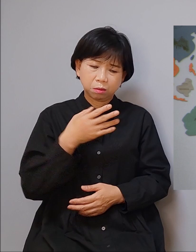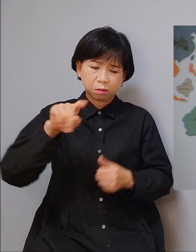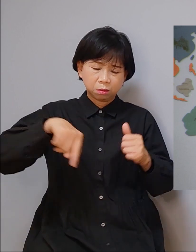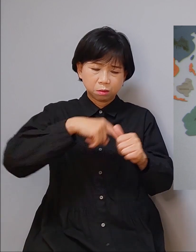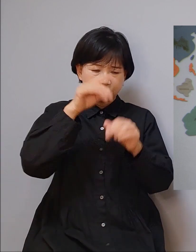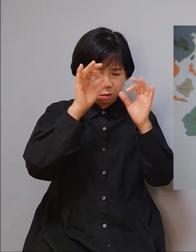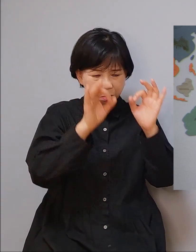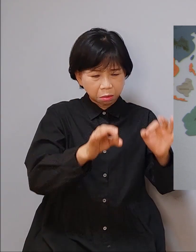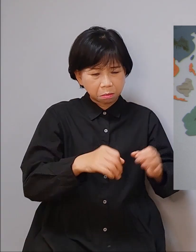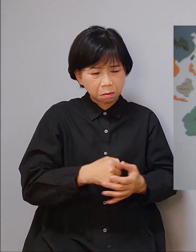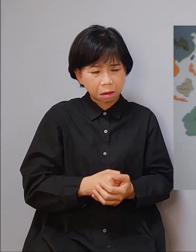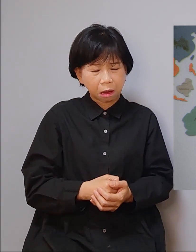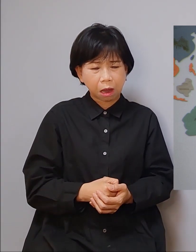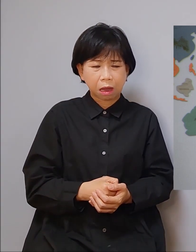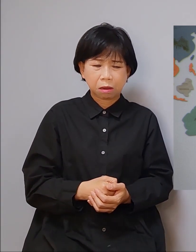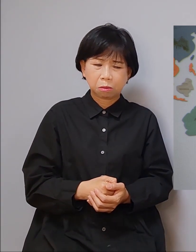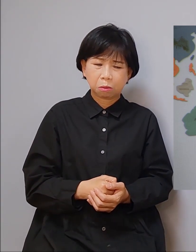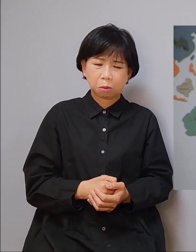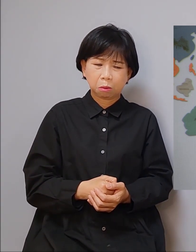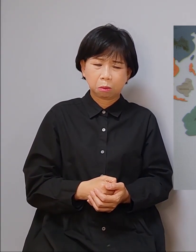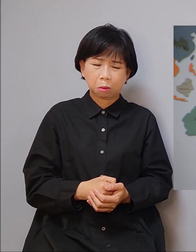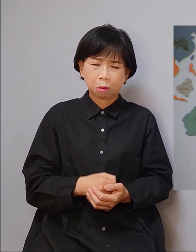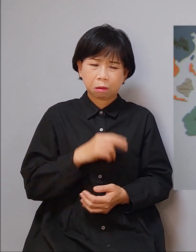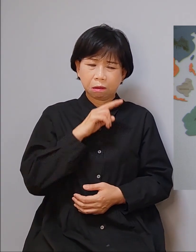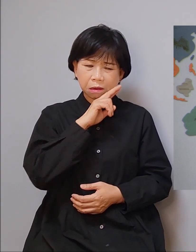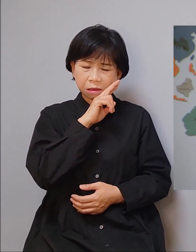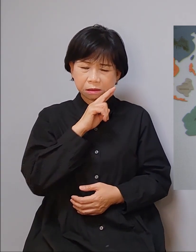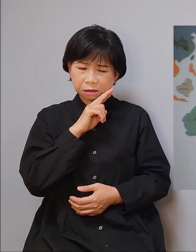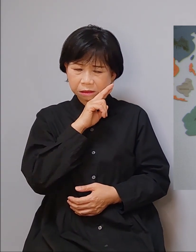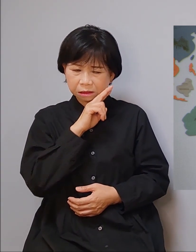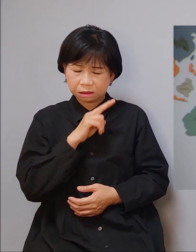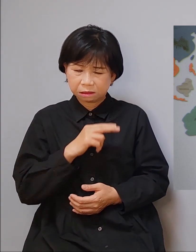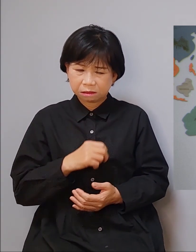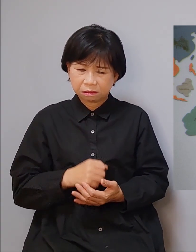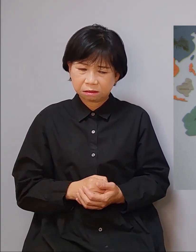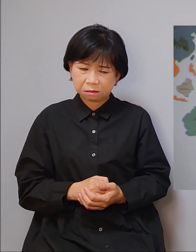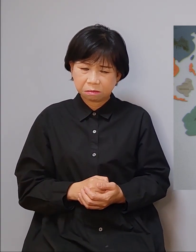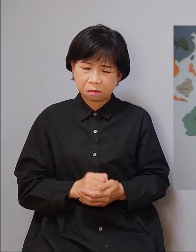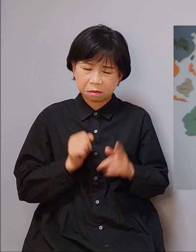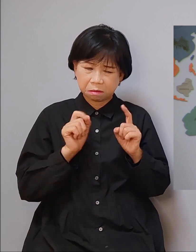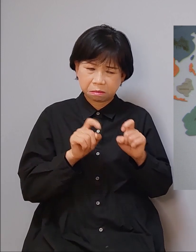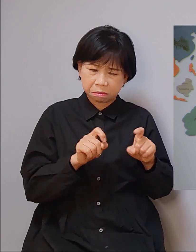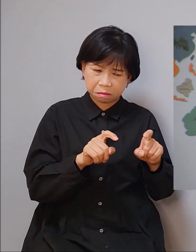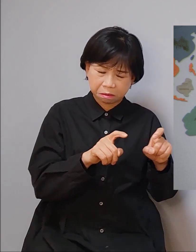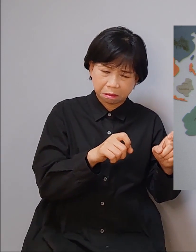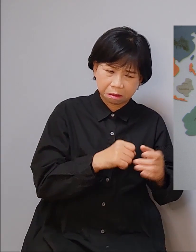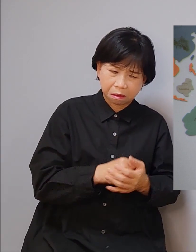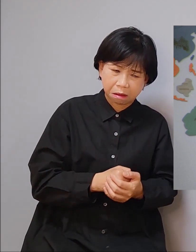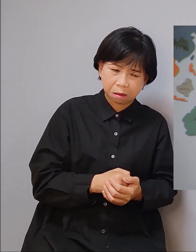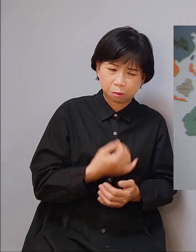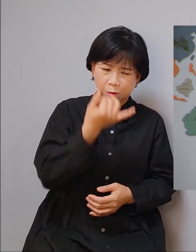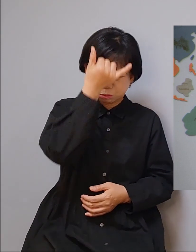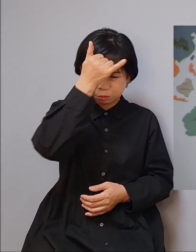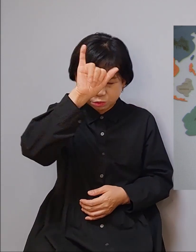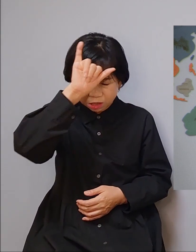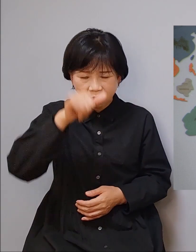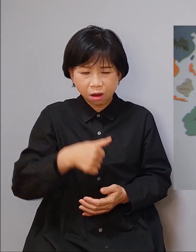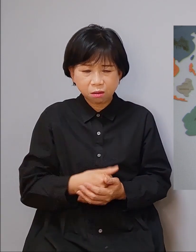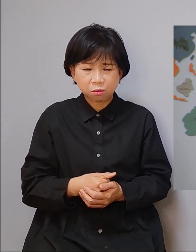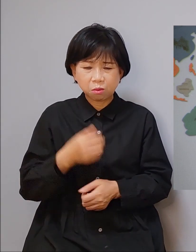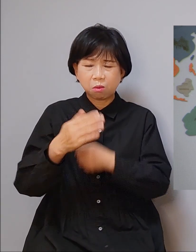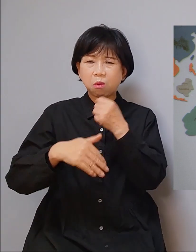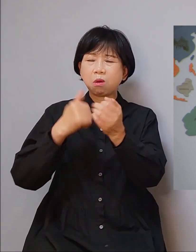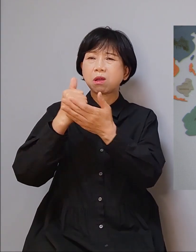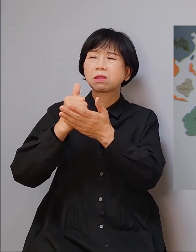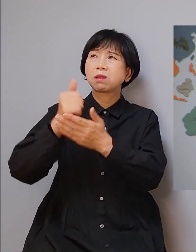때로는 비열하며 원한과 의심, 또한 배은 망덕이 있습니다. 하나님의 말씀을 듣다가 아멘